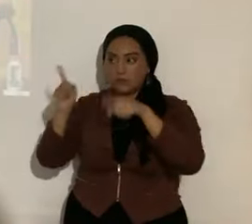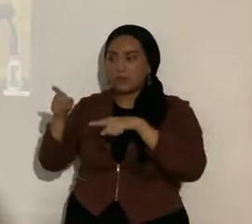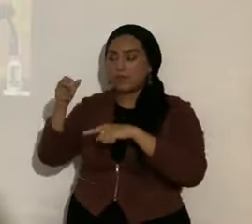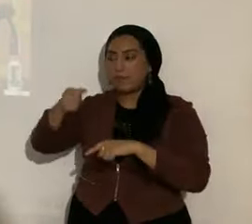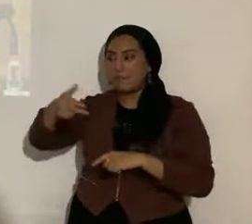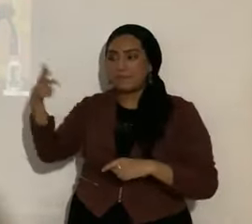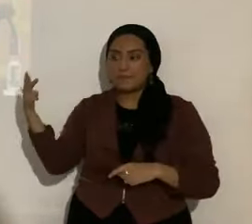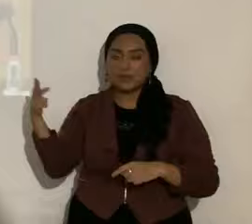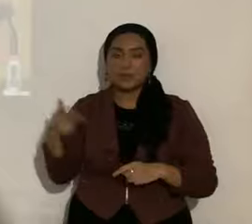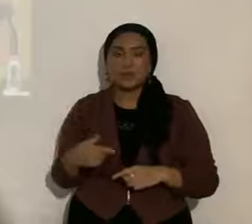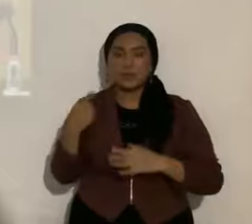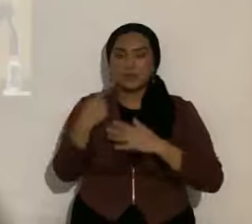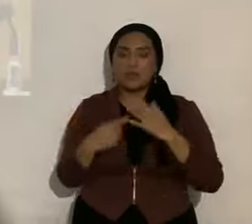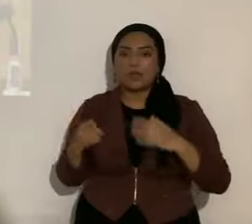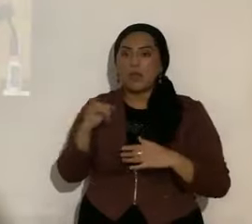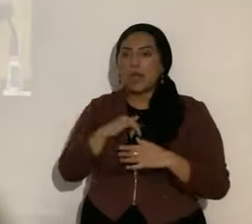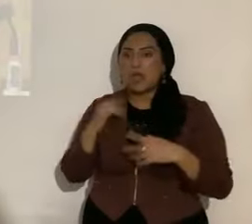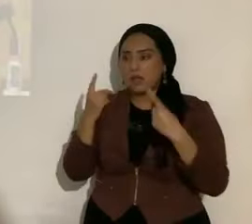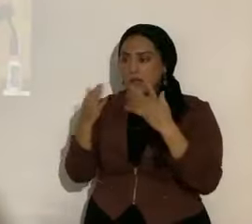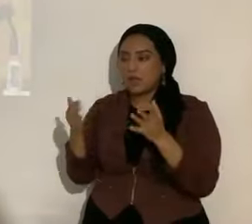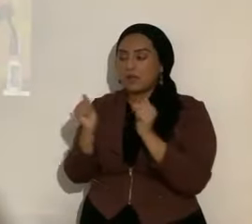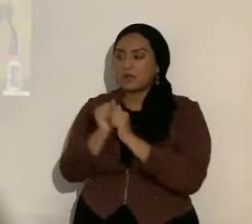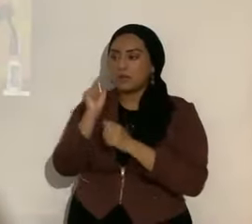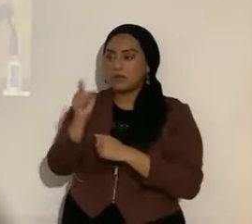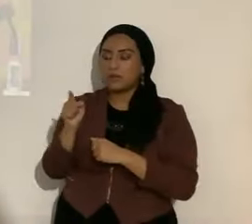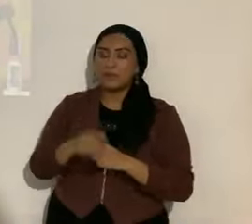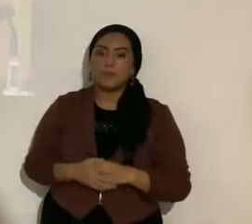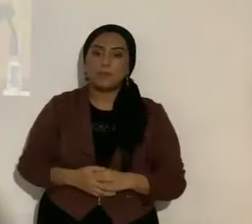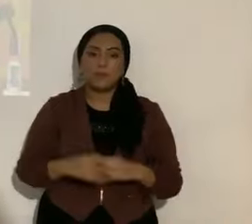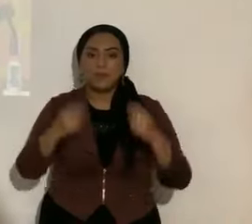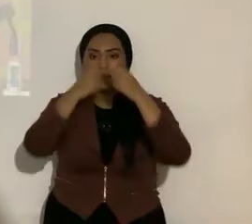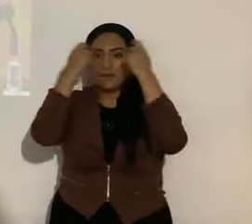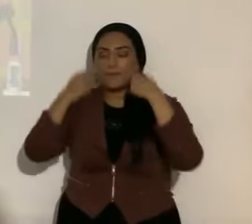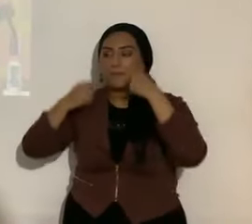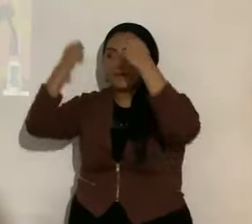regresa por lo que yo he hecho contigo. Ponerte el talit.